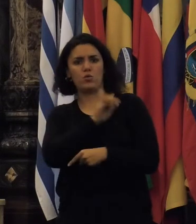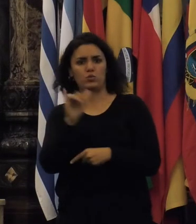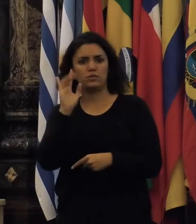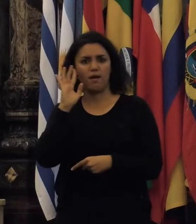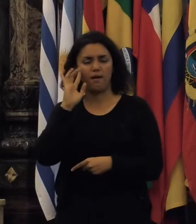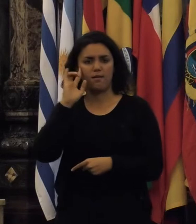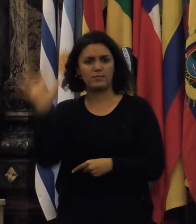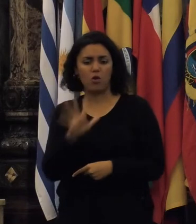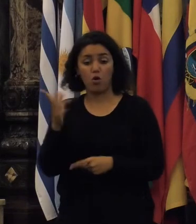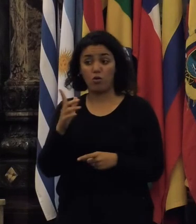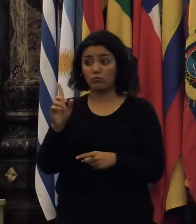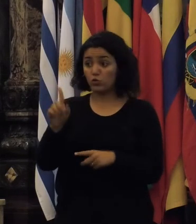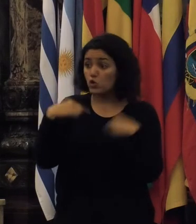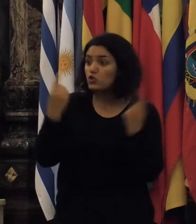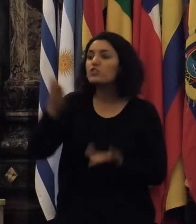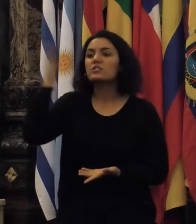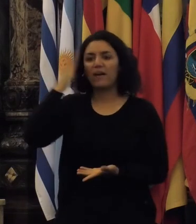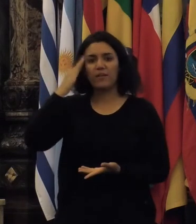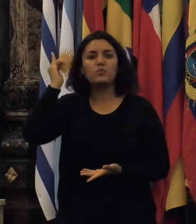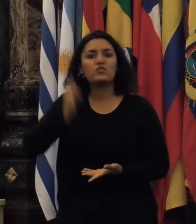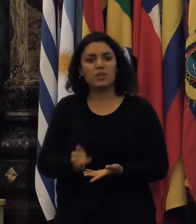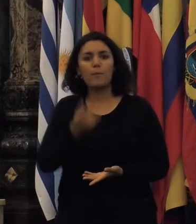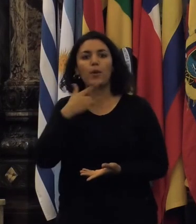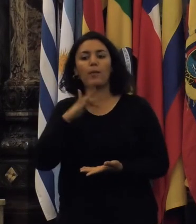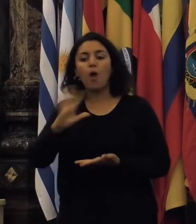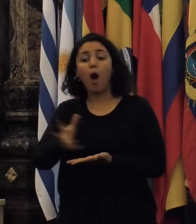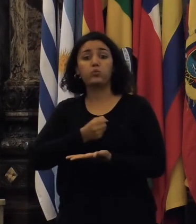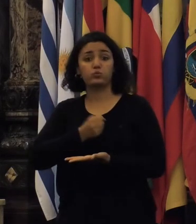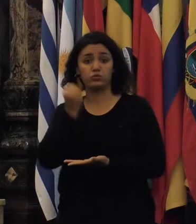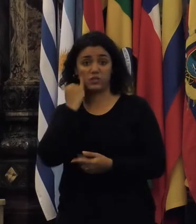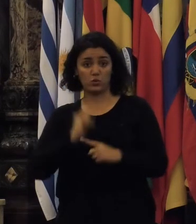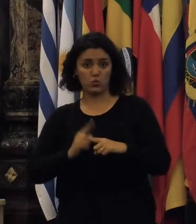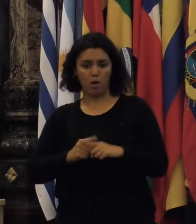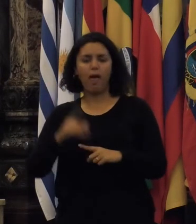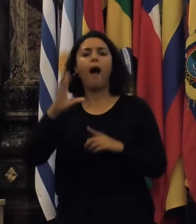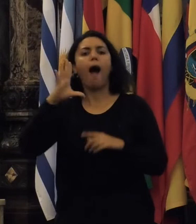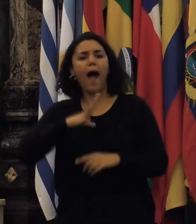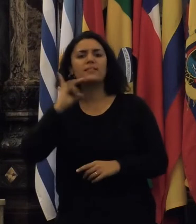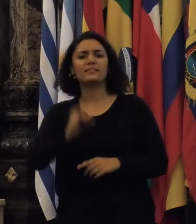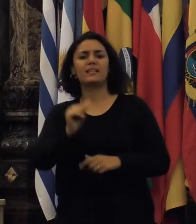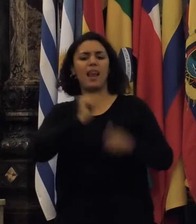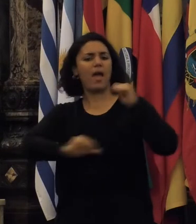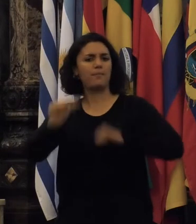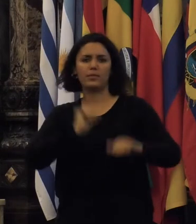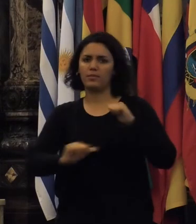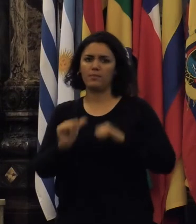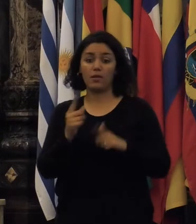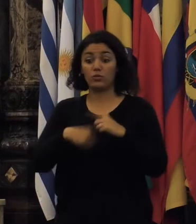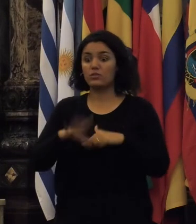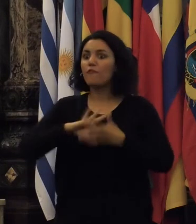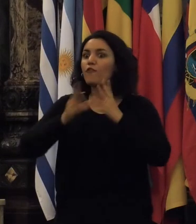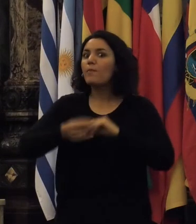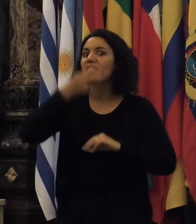Porque nosotros sabemos que hace daño el abuso sexual, por ejemplo. Lo que podemos hacer es mejorar nuestra forma de